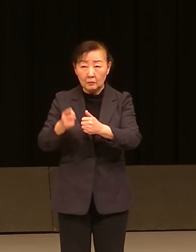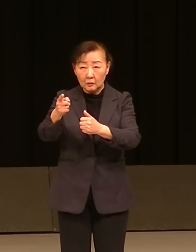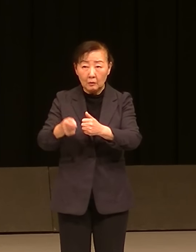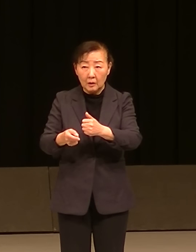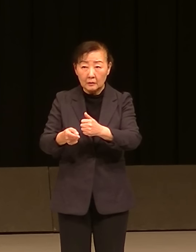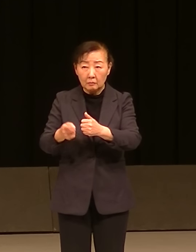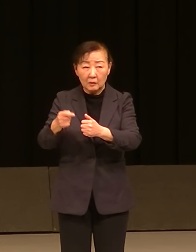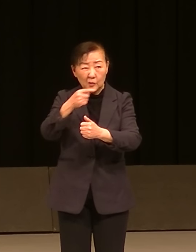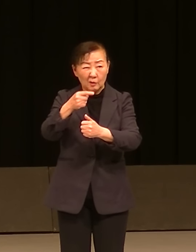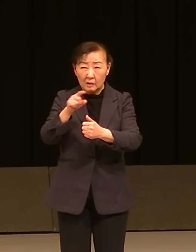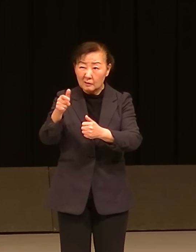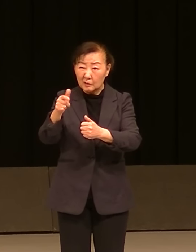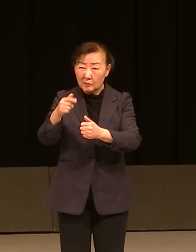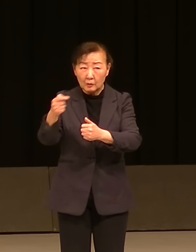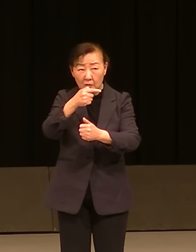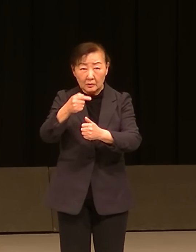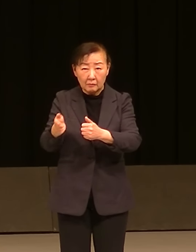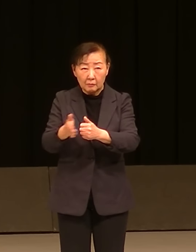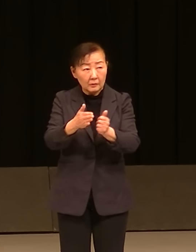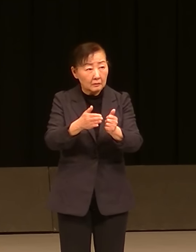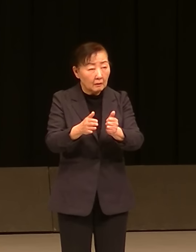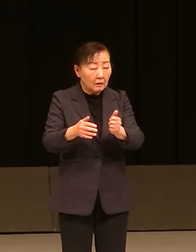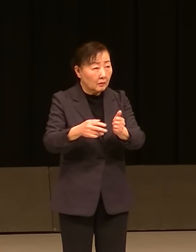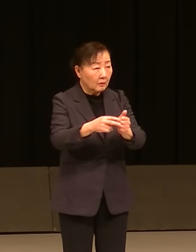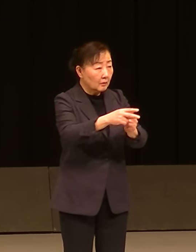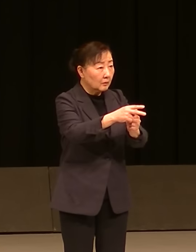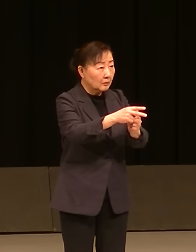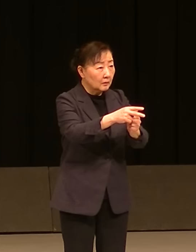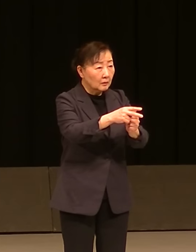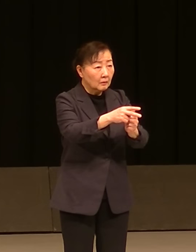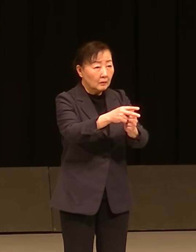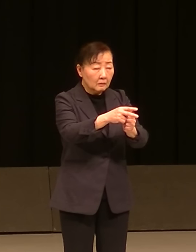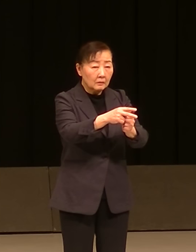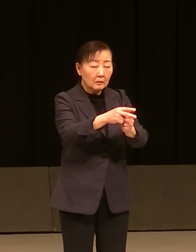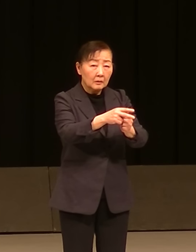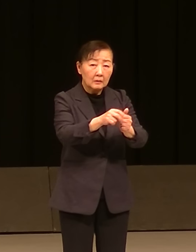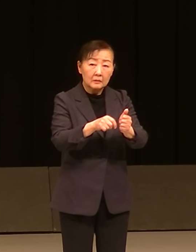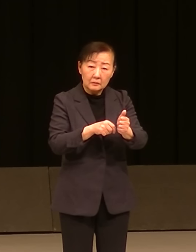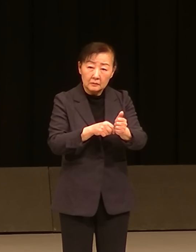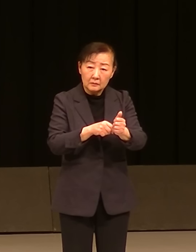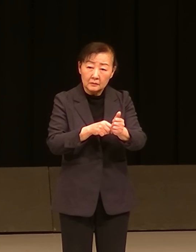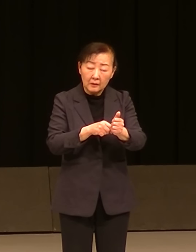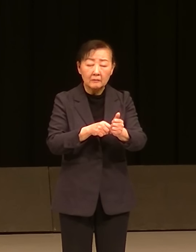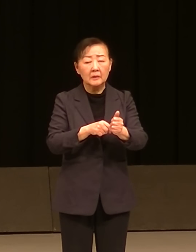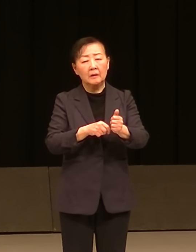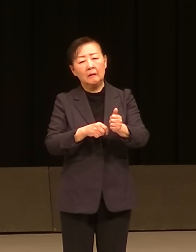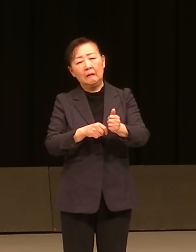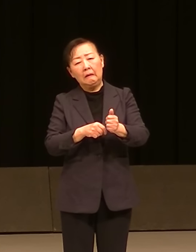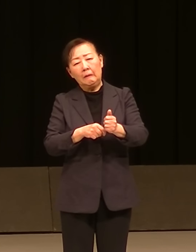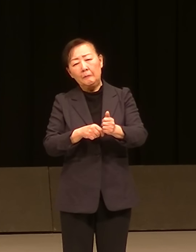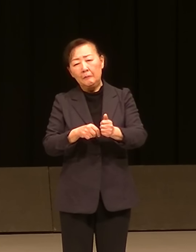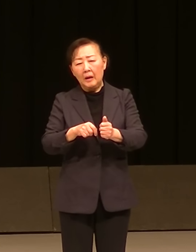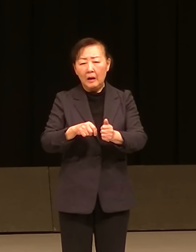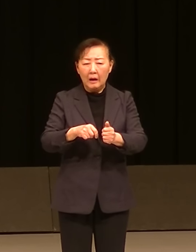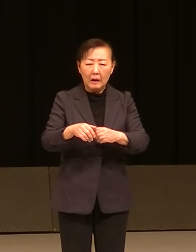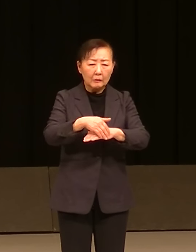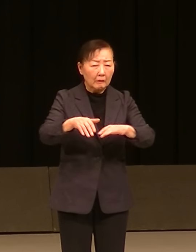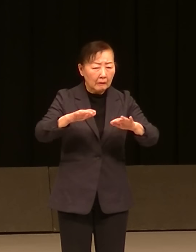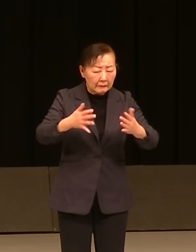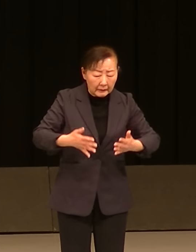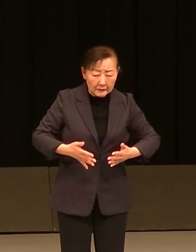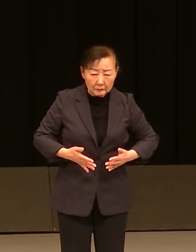でお前こっちじゃないあっちだよって言われると、またフラフラフラとあっちに行ってしまう、というこう極めて無定型に、